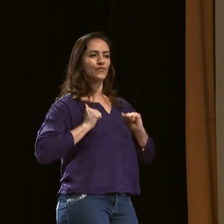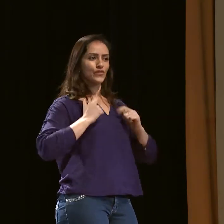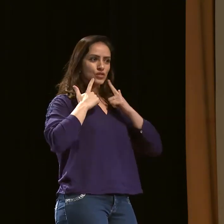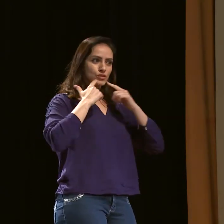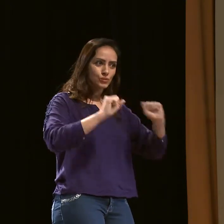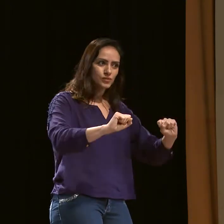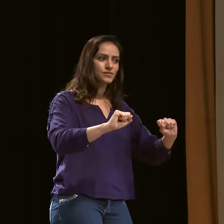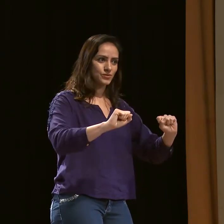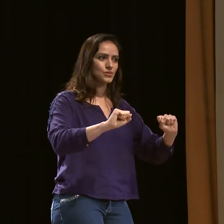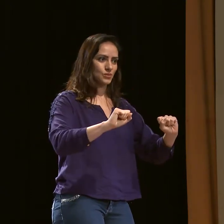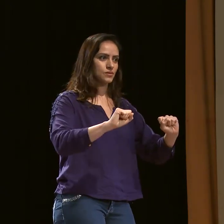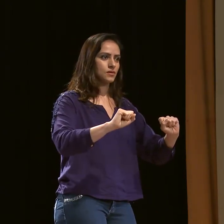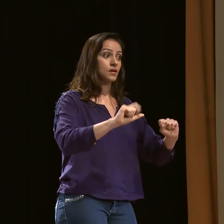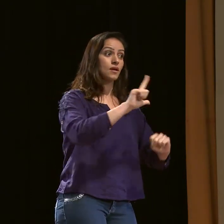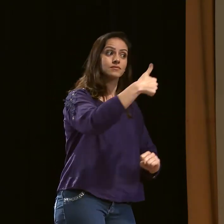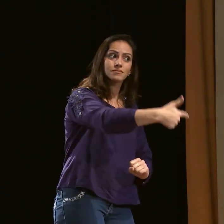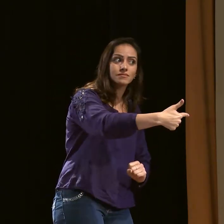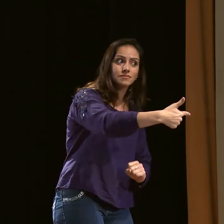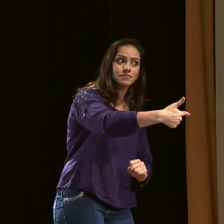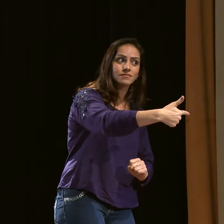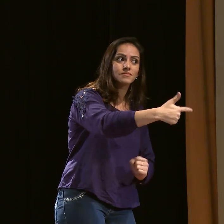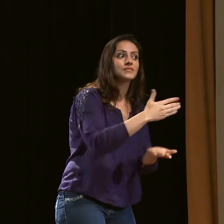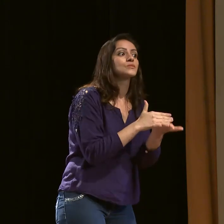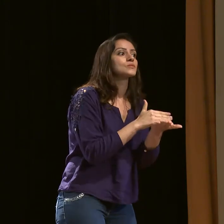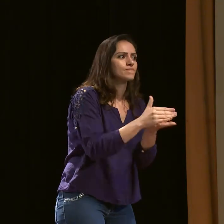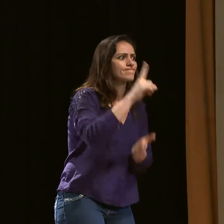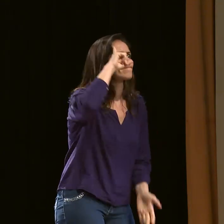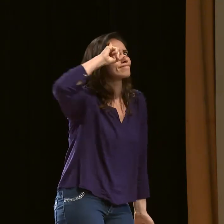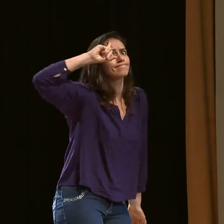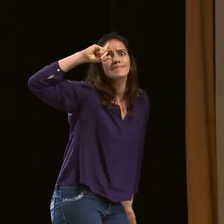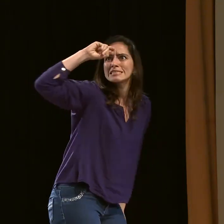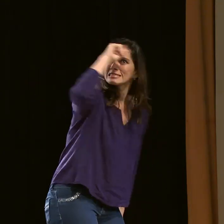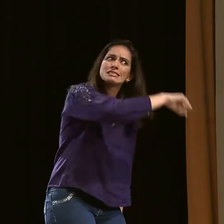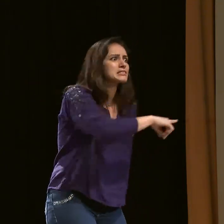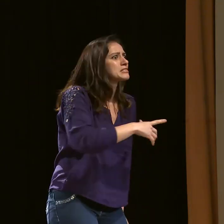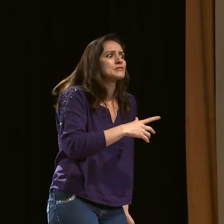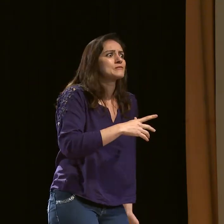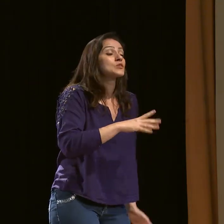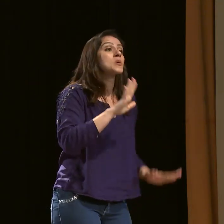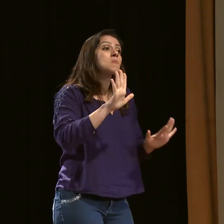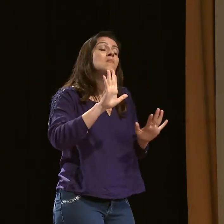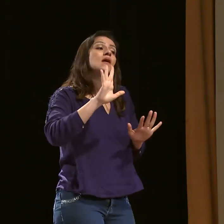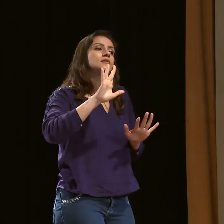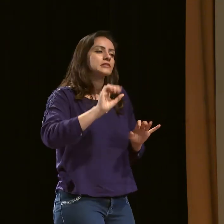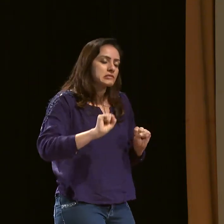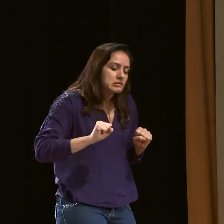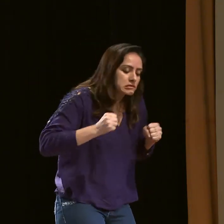que a gente se sente em relação ao conforto linguístico, né, como segunda língua. É, no começo, é muito difícil, sim,